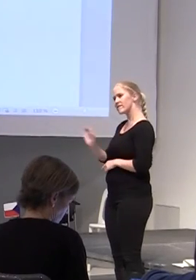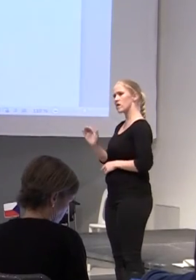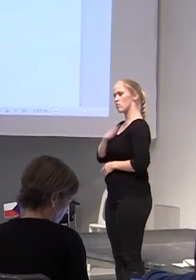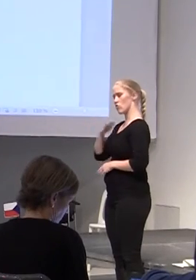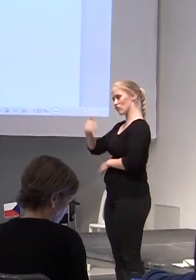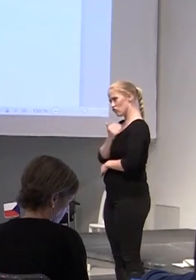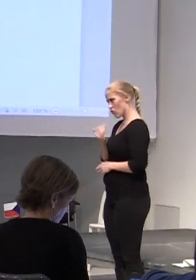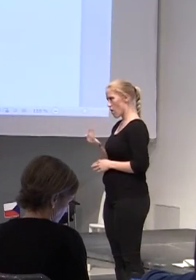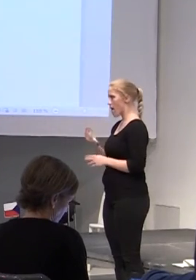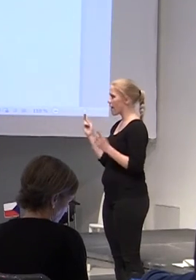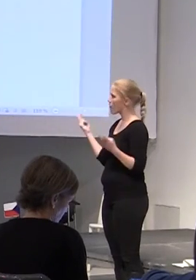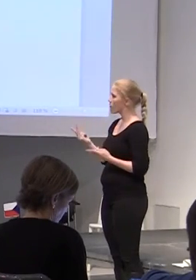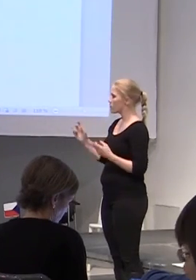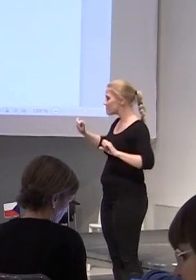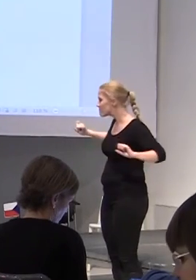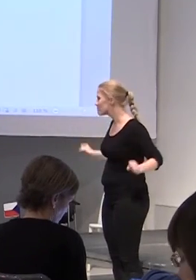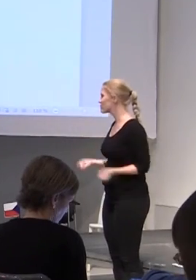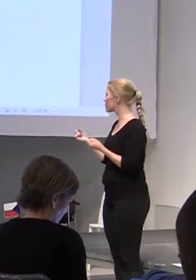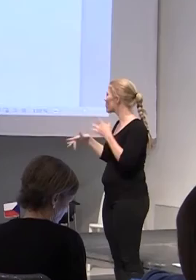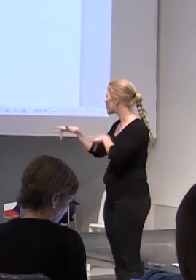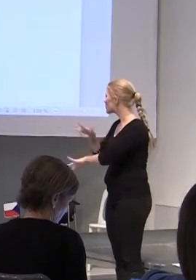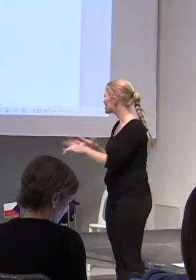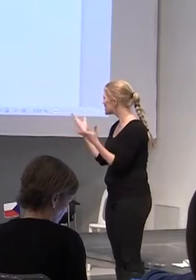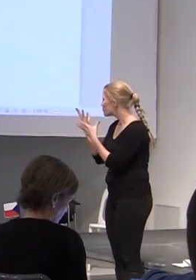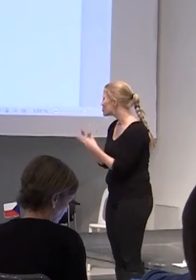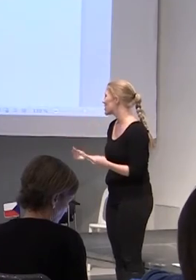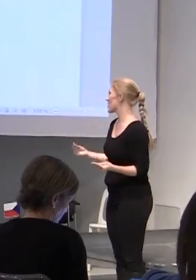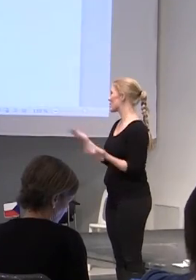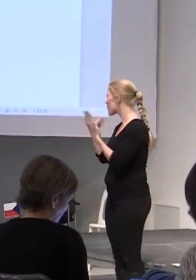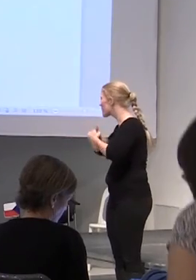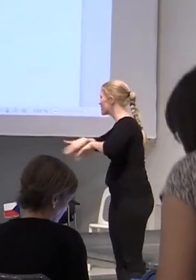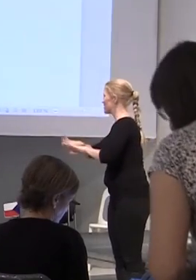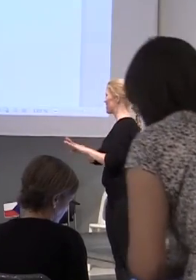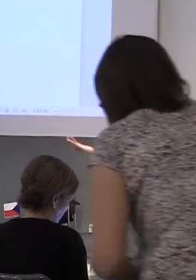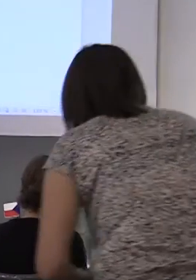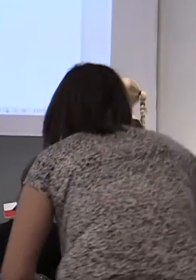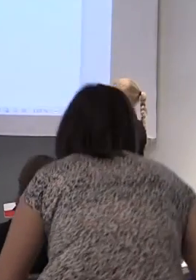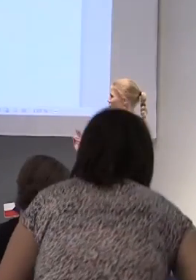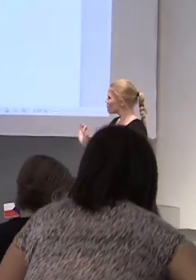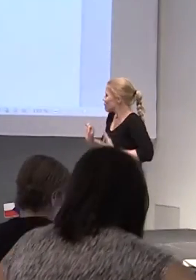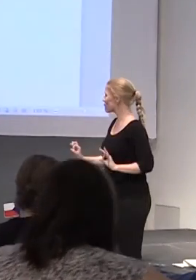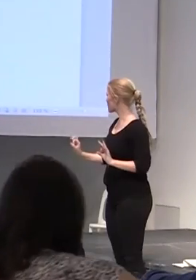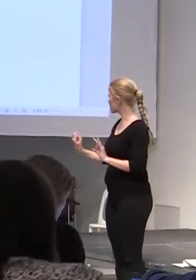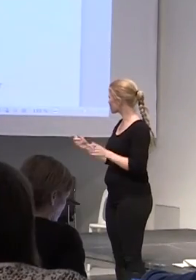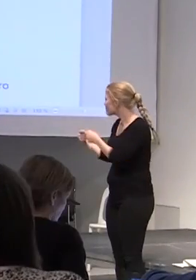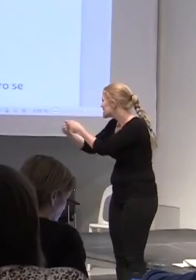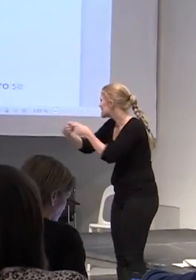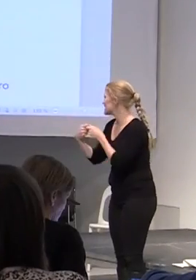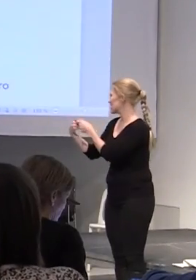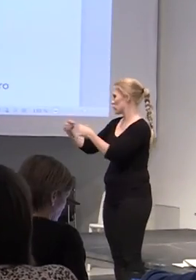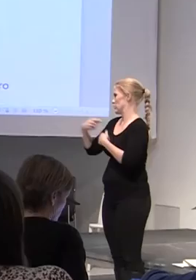zároveň si i nárokoval, že by i on byl rád, kdyby se mohl pohybovat v bezpečném prostředí našeho školství.